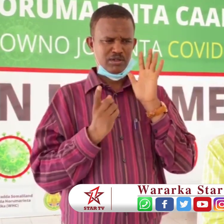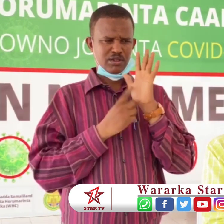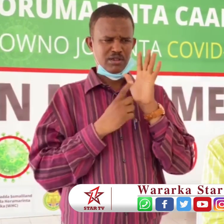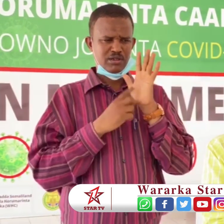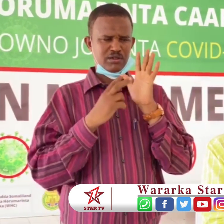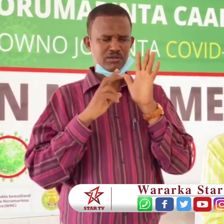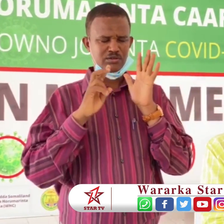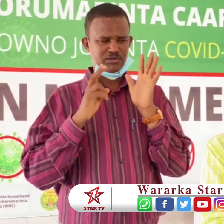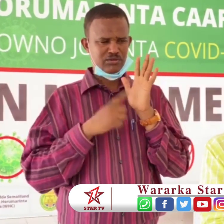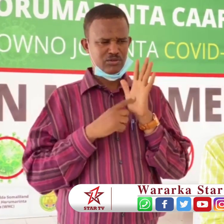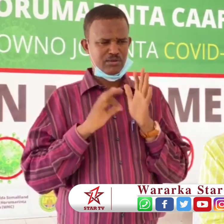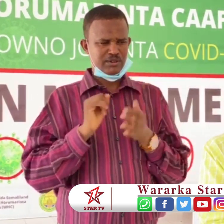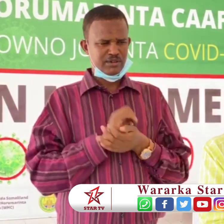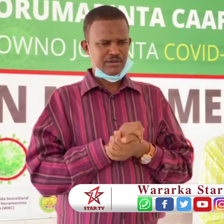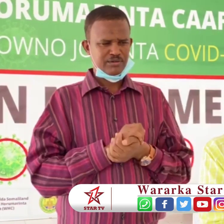7376